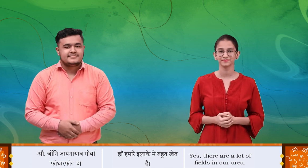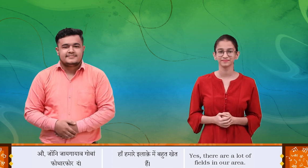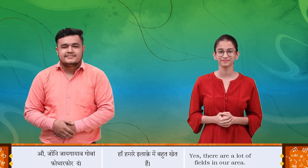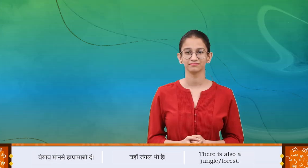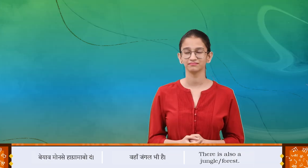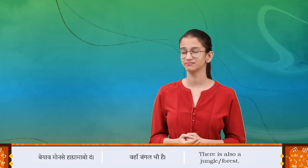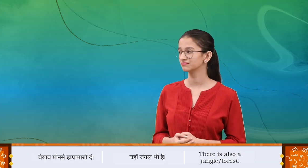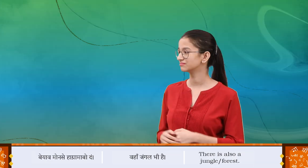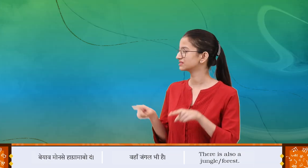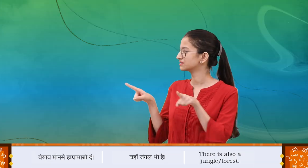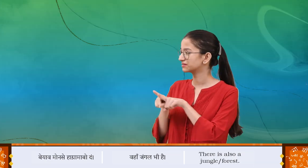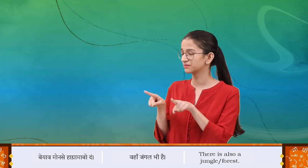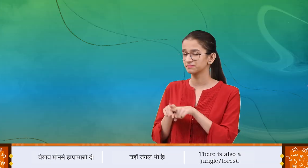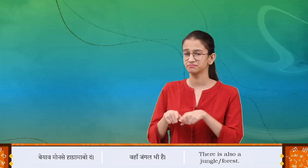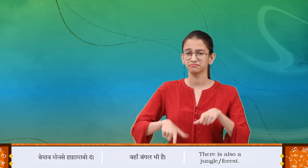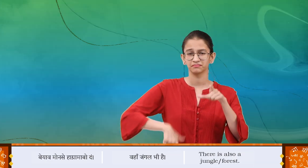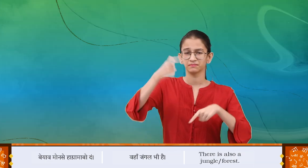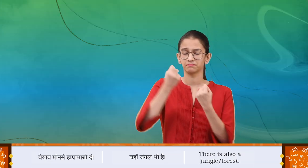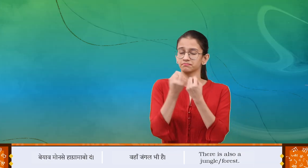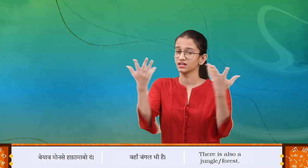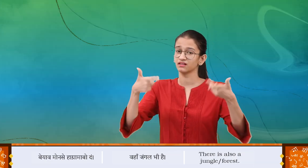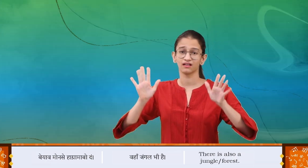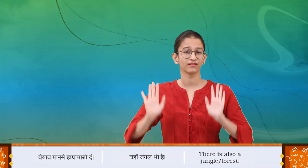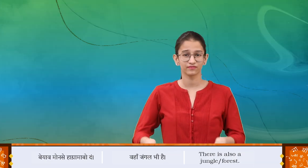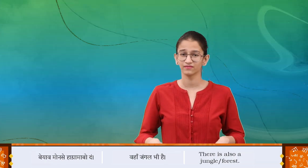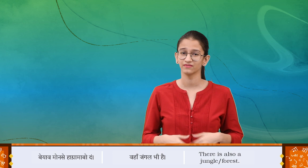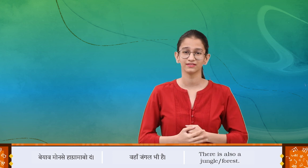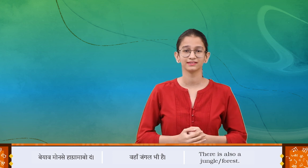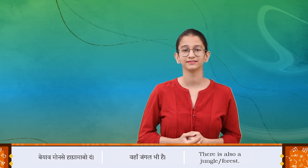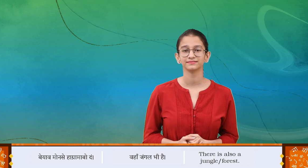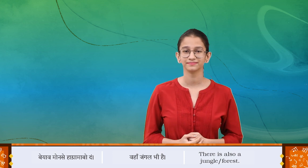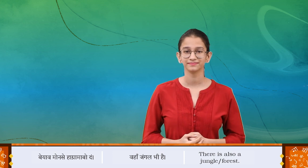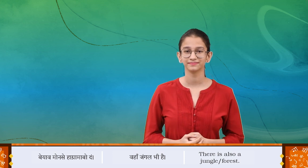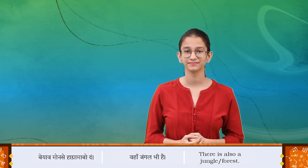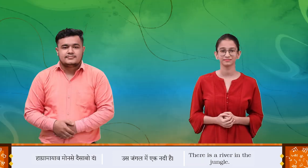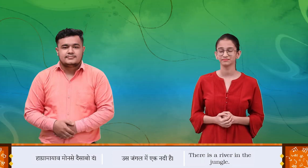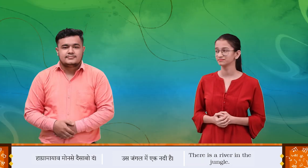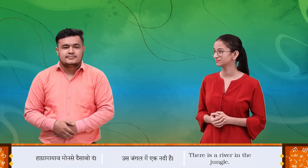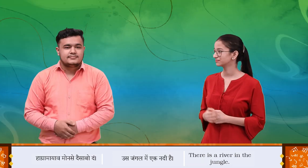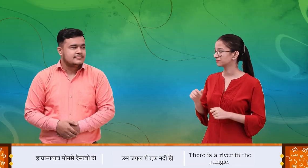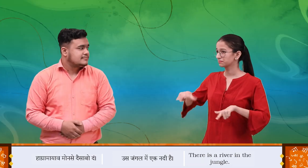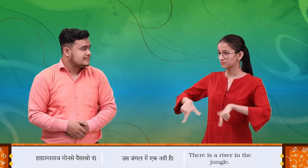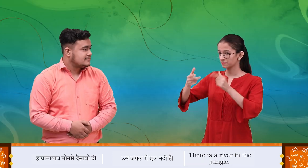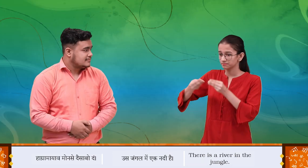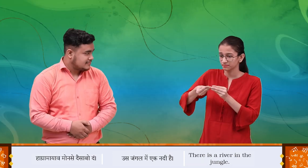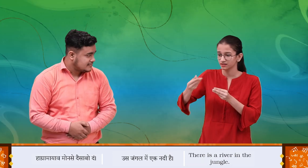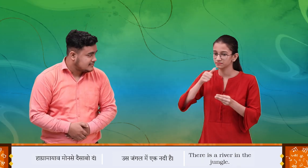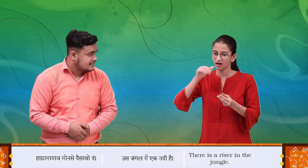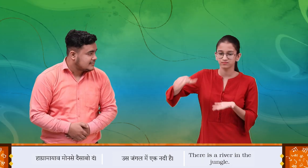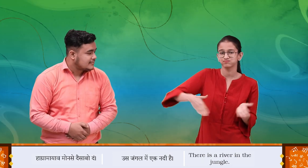Beyao mense hagramabu dong. हाग्रामायाव मोनसे